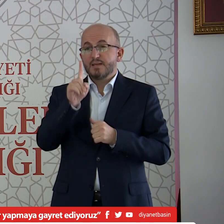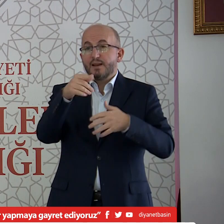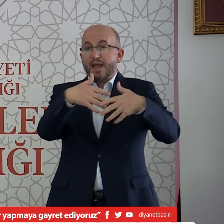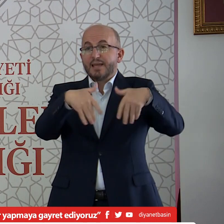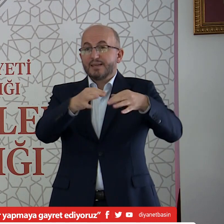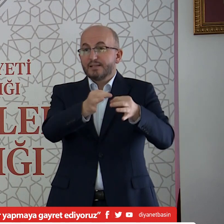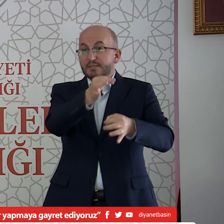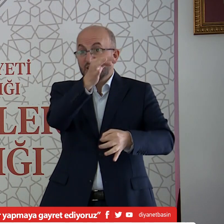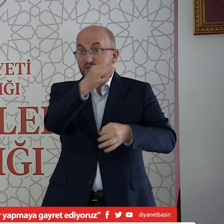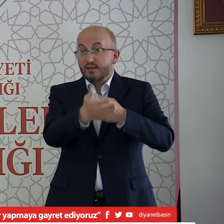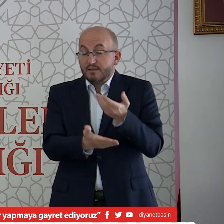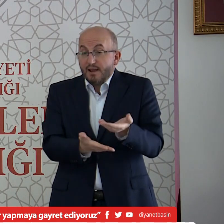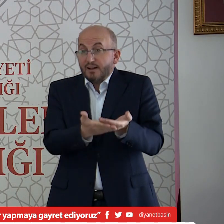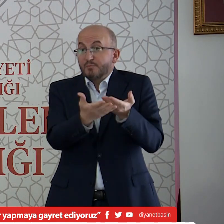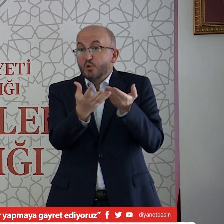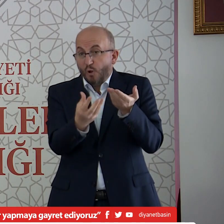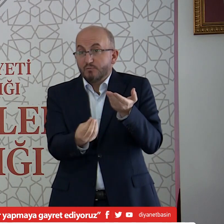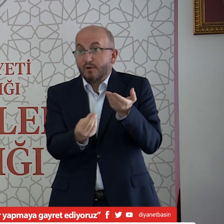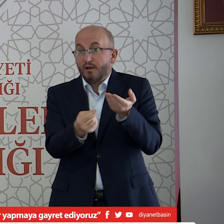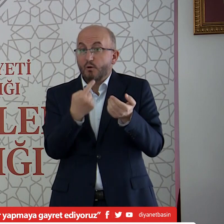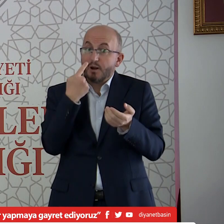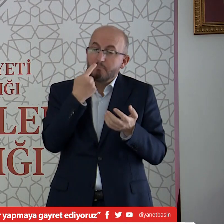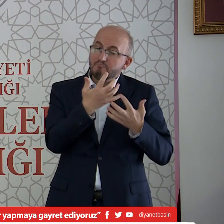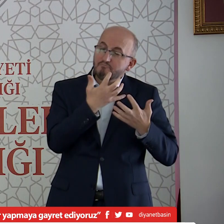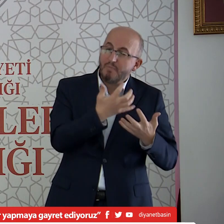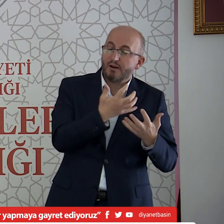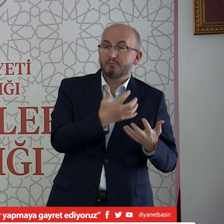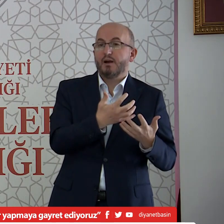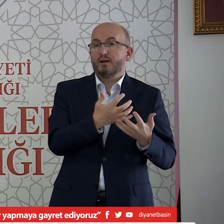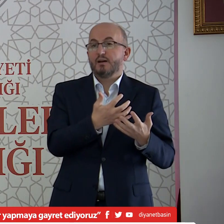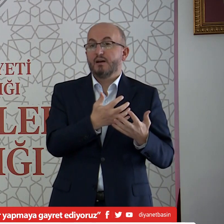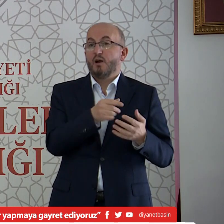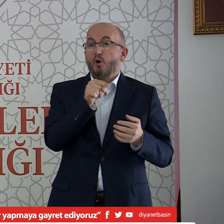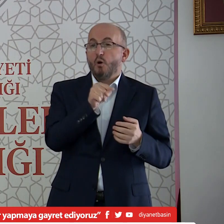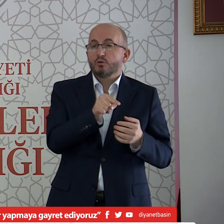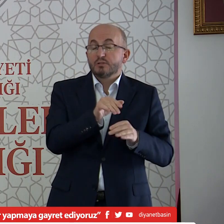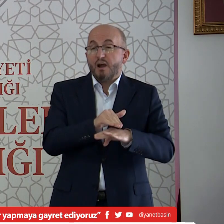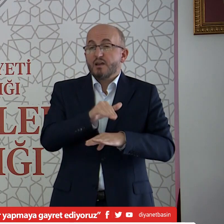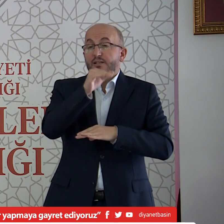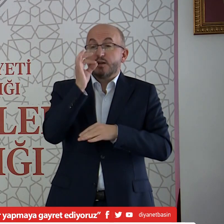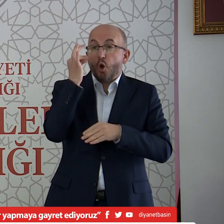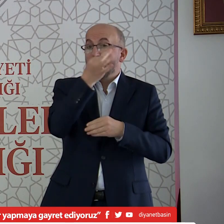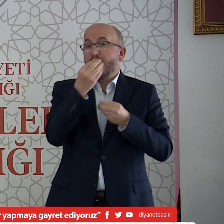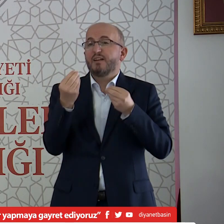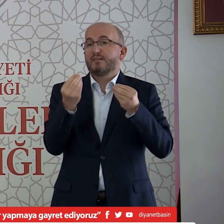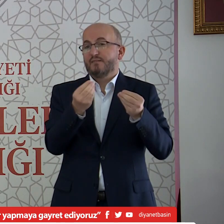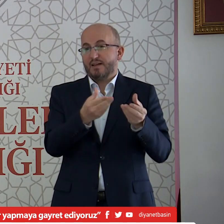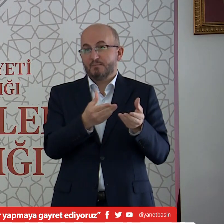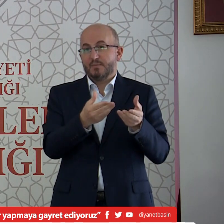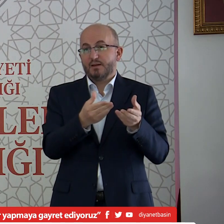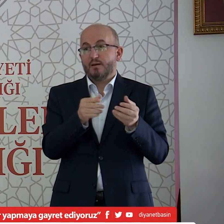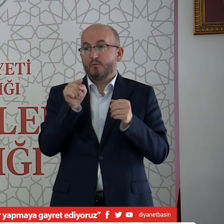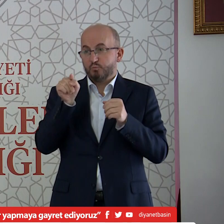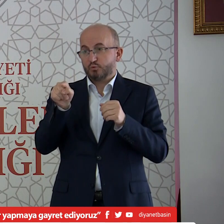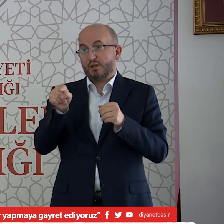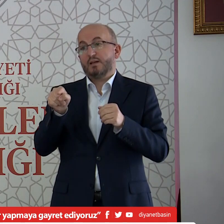engelliye yardımcı olmak, ona bakmak, onun hayatını kolaylaştırmak, bu da